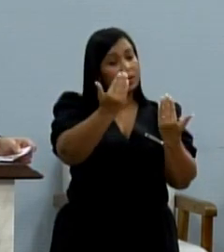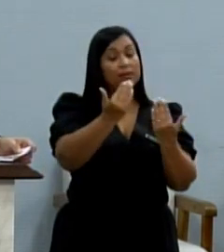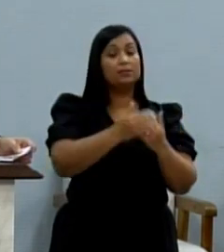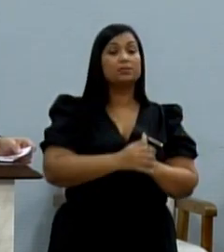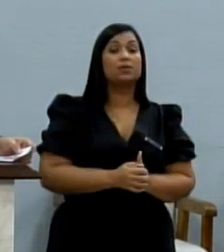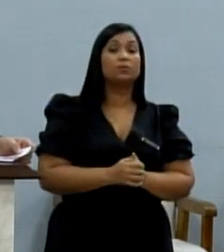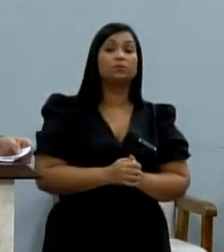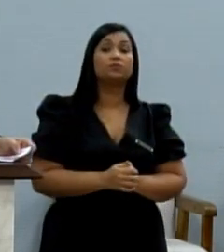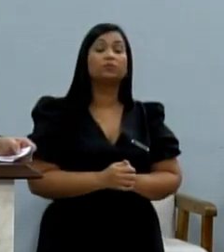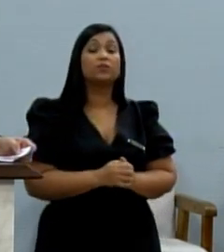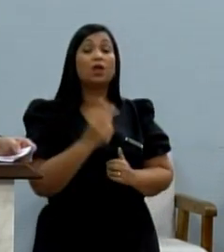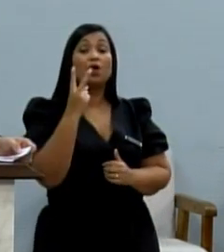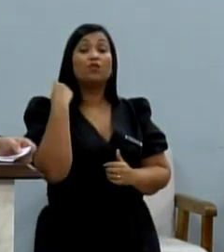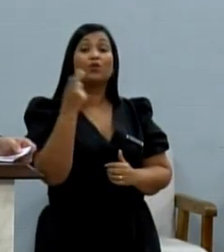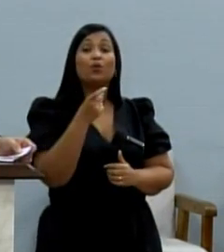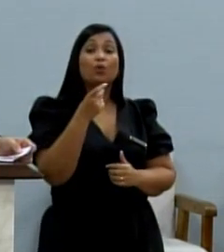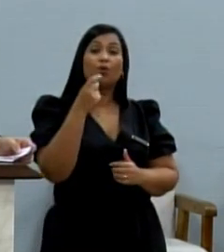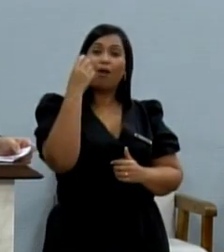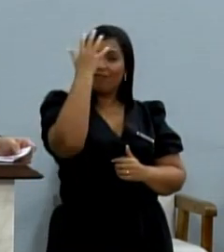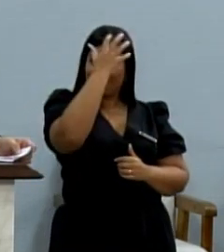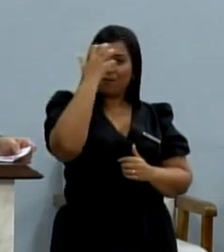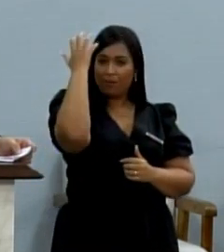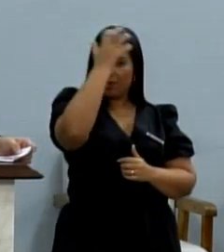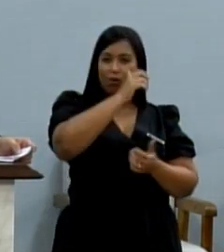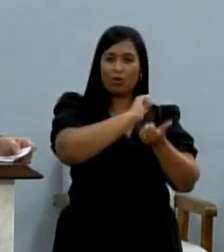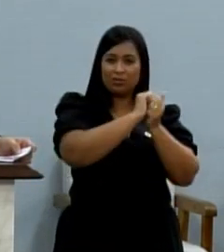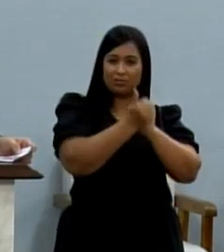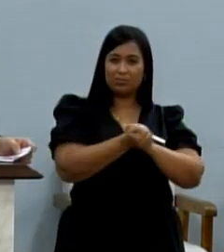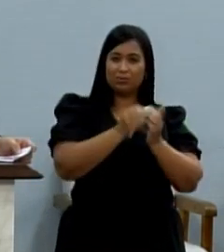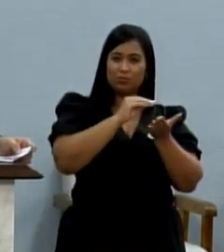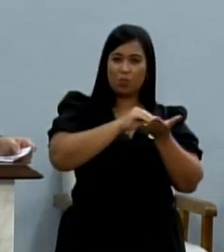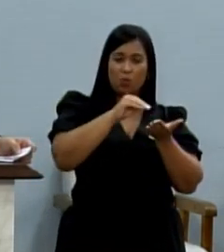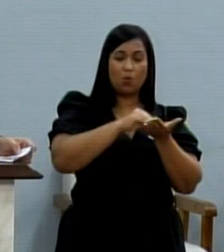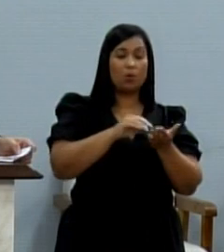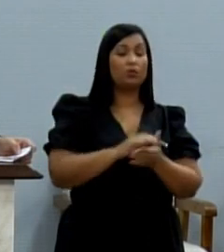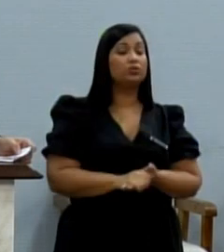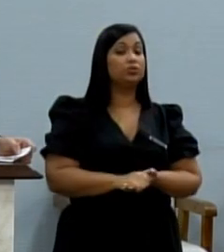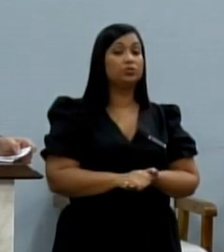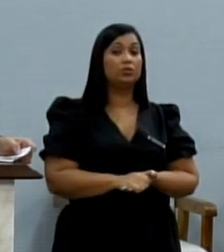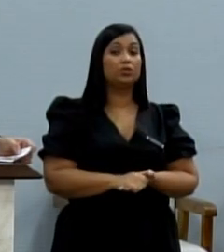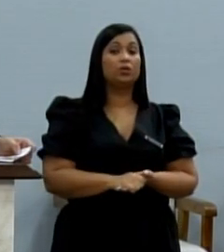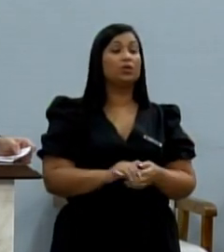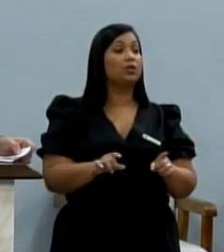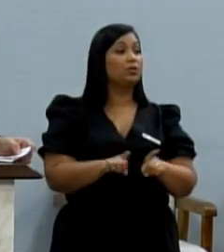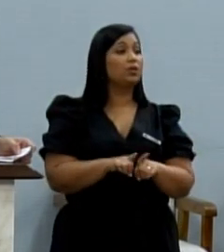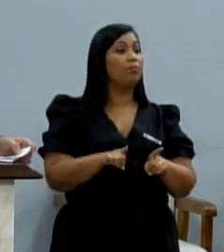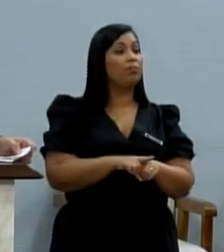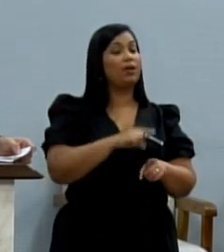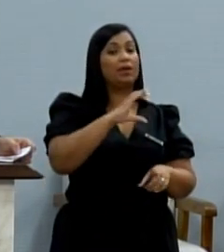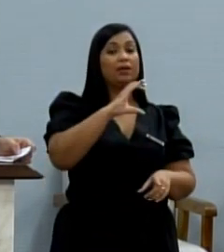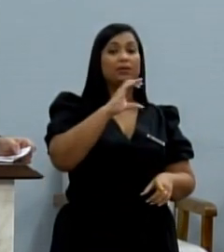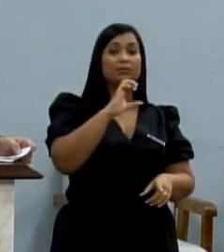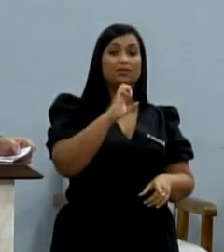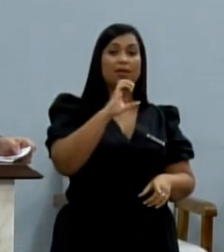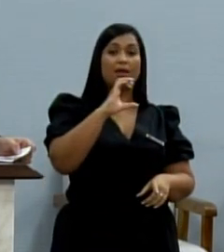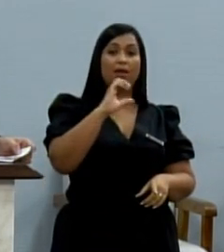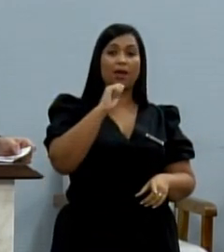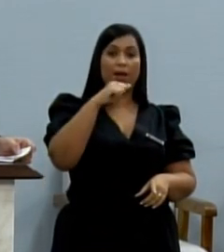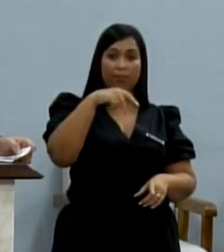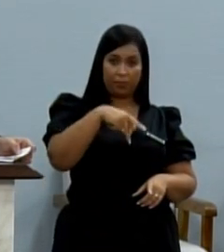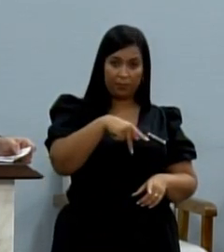o Fábio Marcondes secretário de esportes em relação a revitalização da Praça da CECAP ali do campão